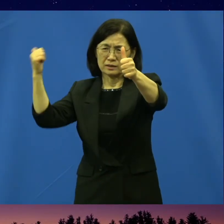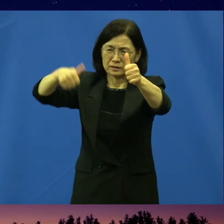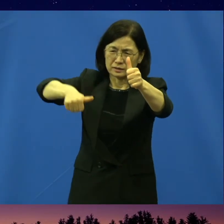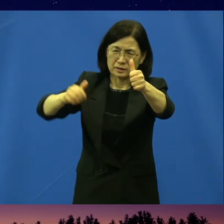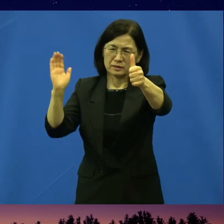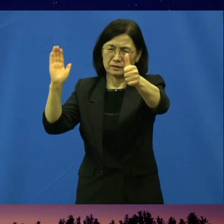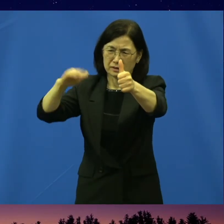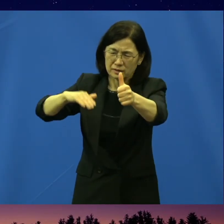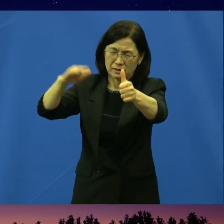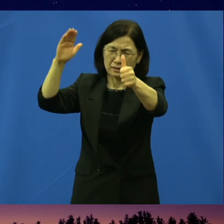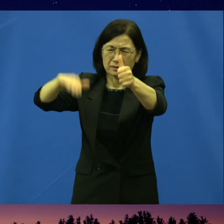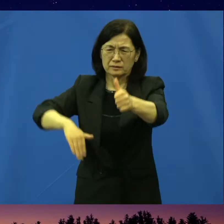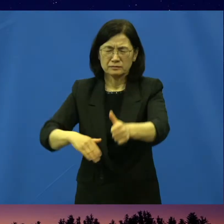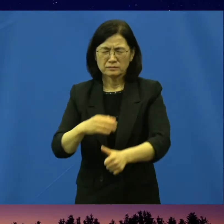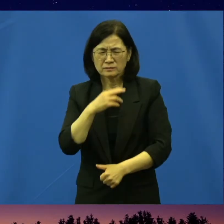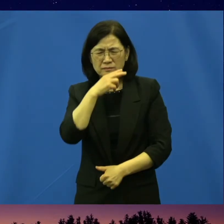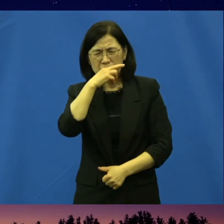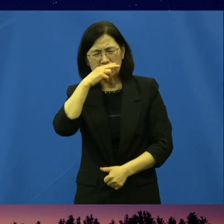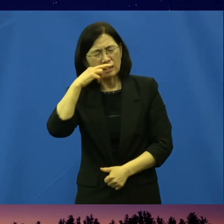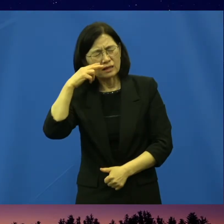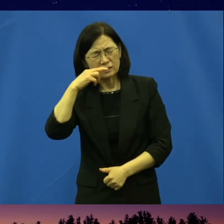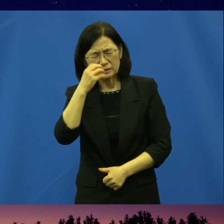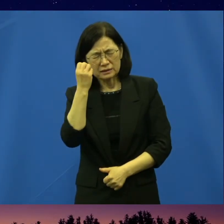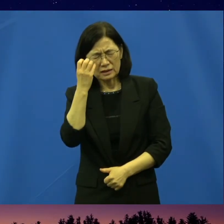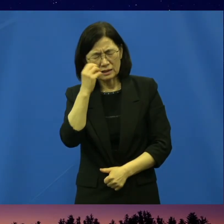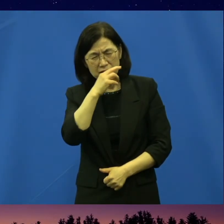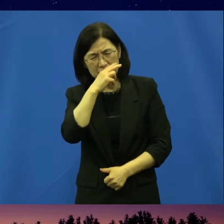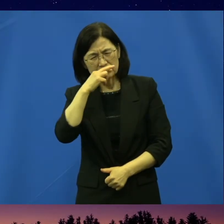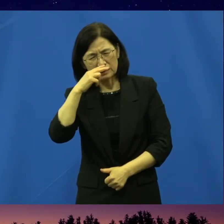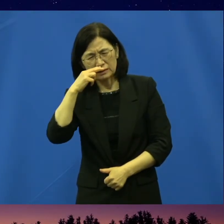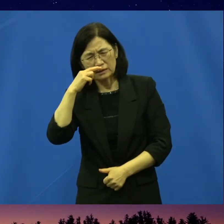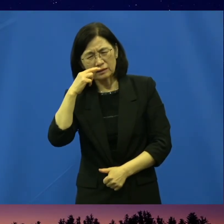뭐 향냄새 맡고 이러면 괜히 어떤 두려움.